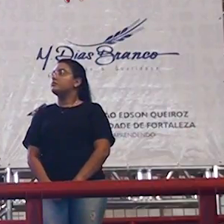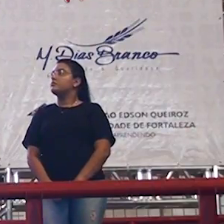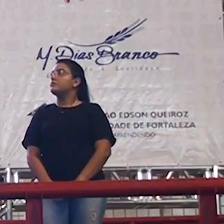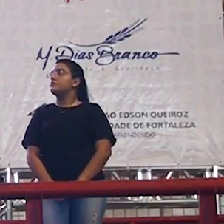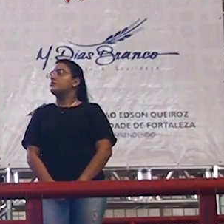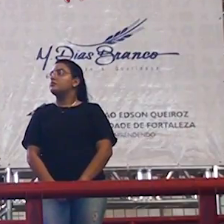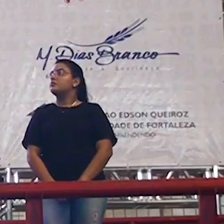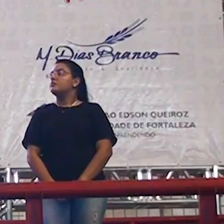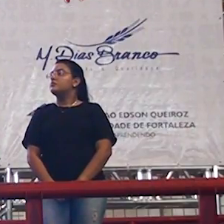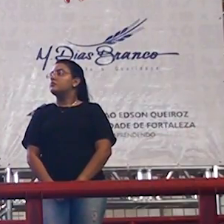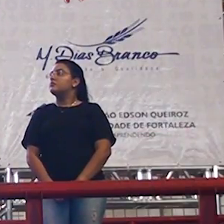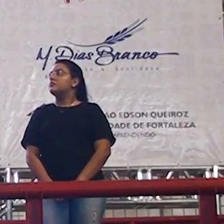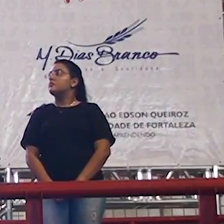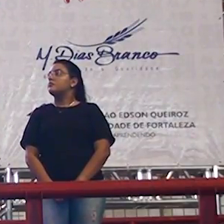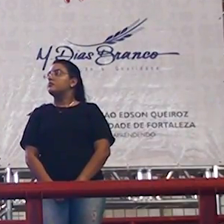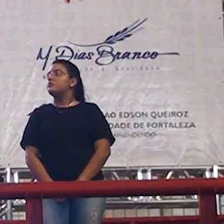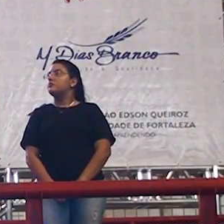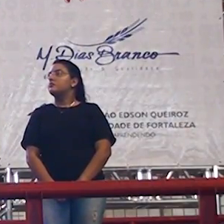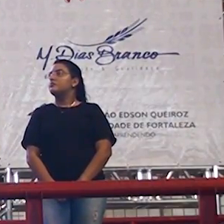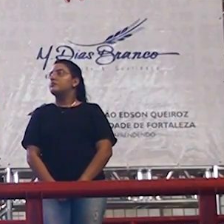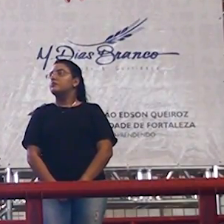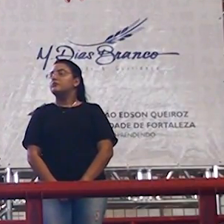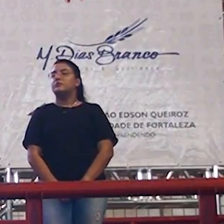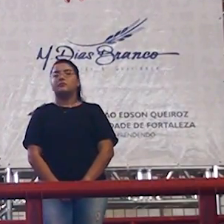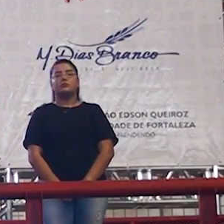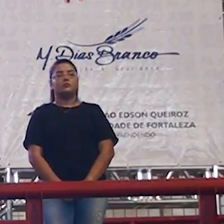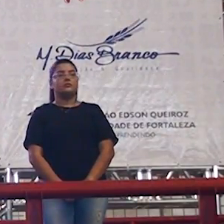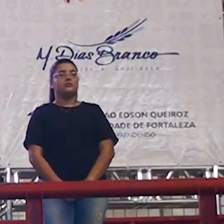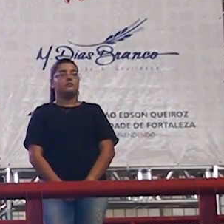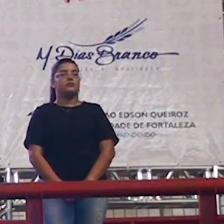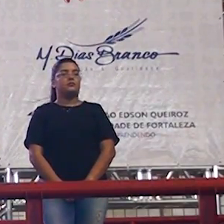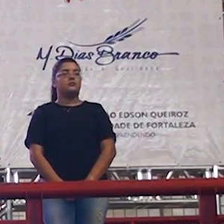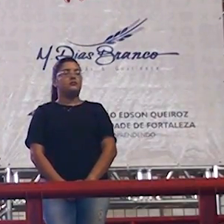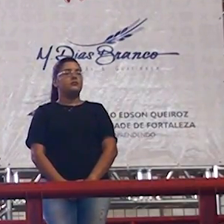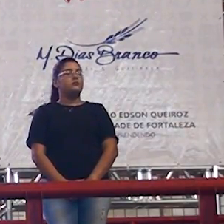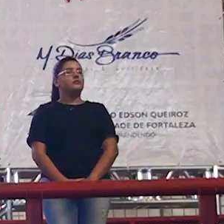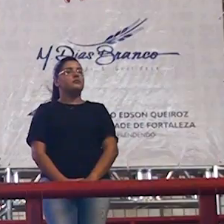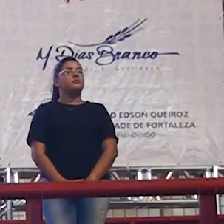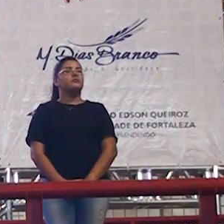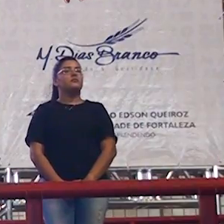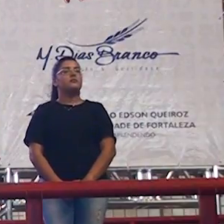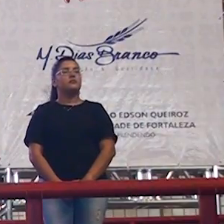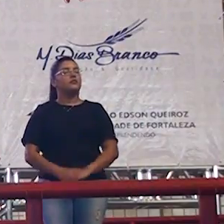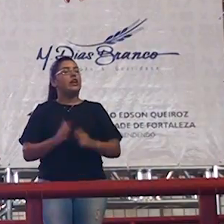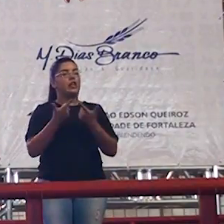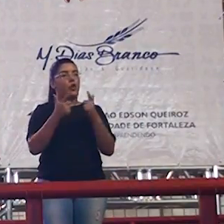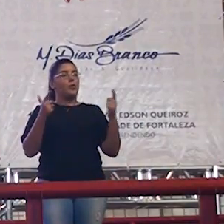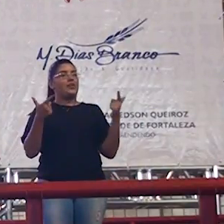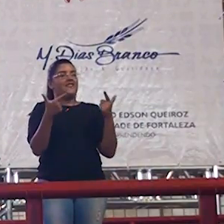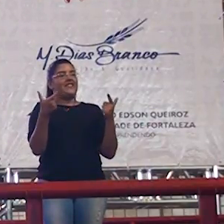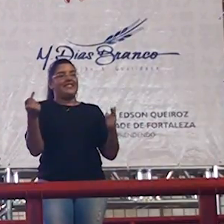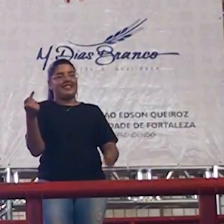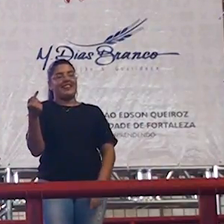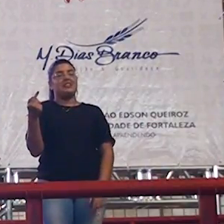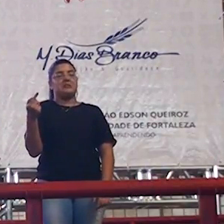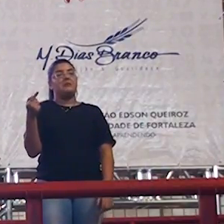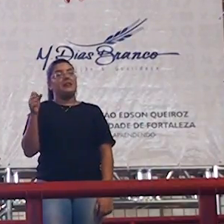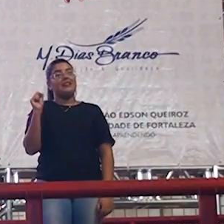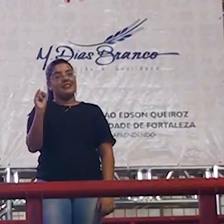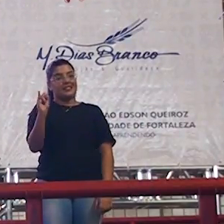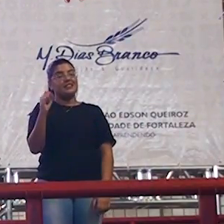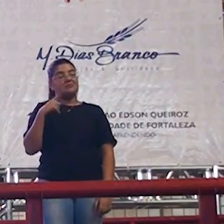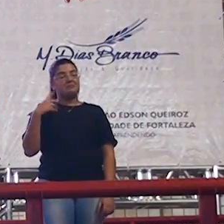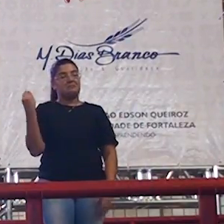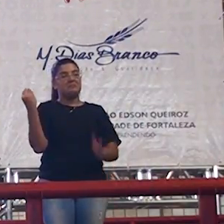Ai, não tem o 27 não, né? Menos mal. Menos mal, não tem o 27. Mas tivesse,